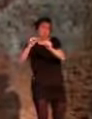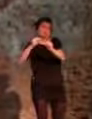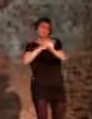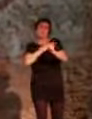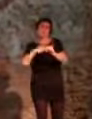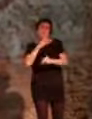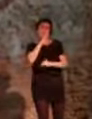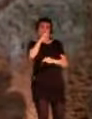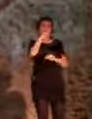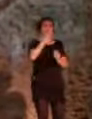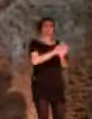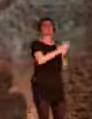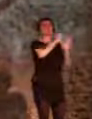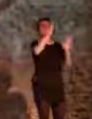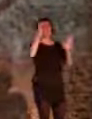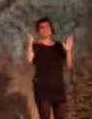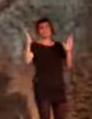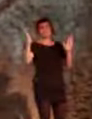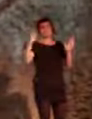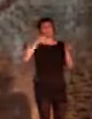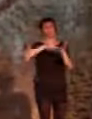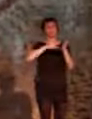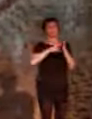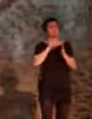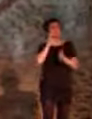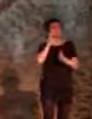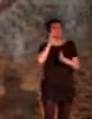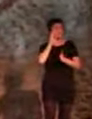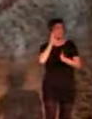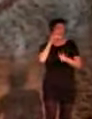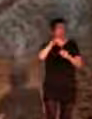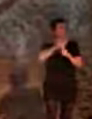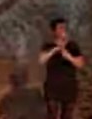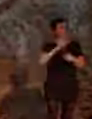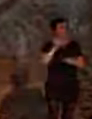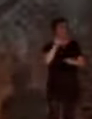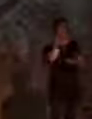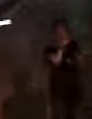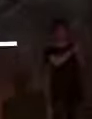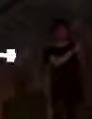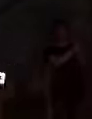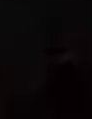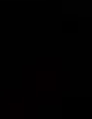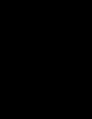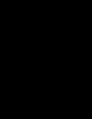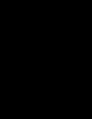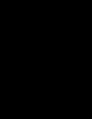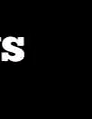Entonces, bueno, pues ese plan tiene varios retos así importantes, ¿no?